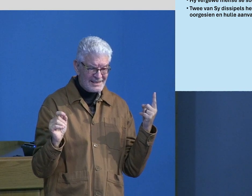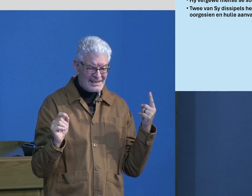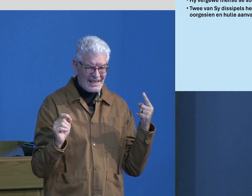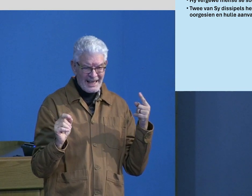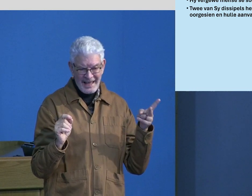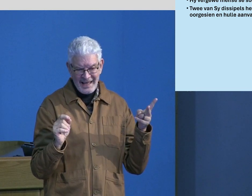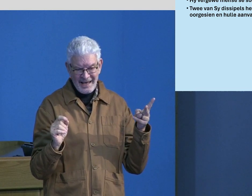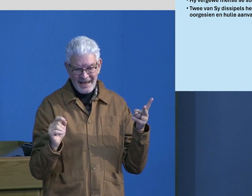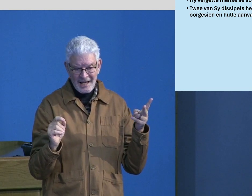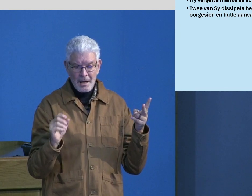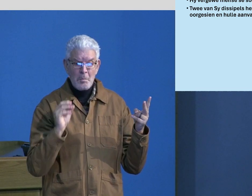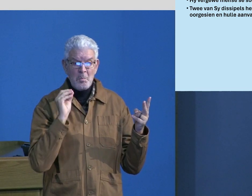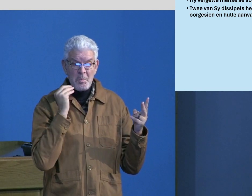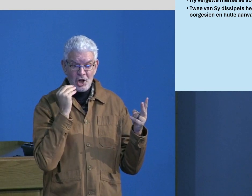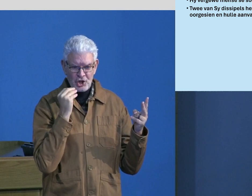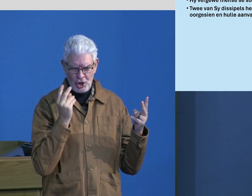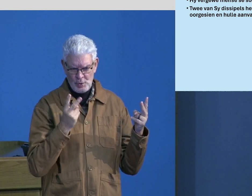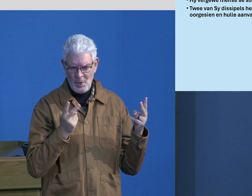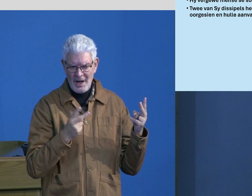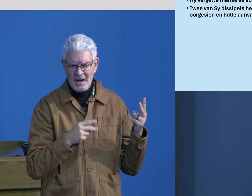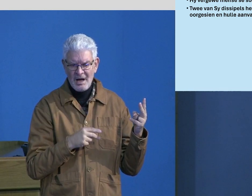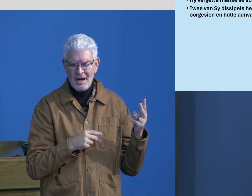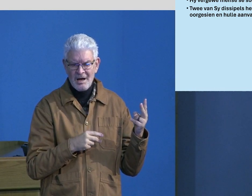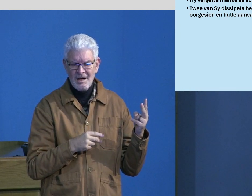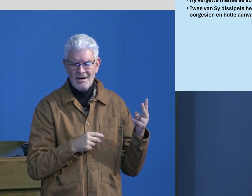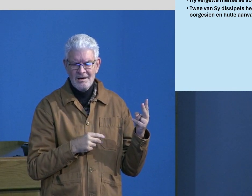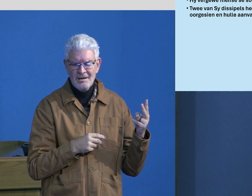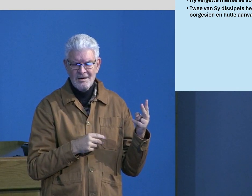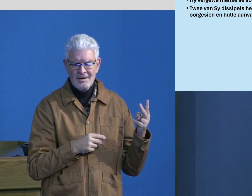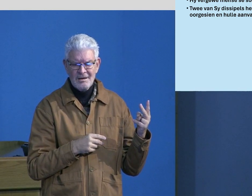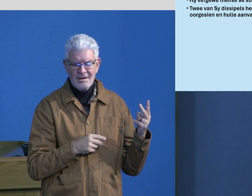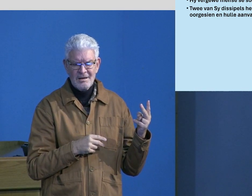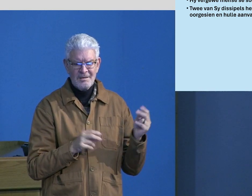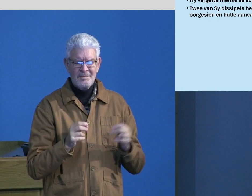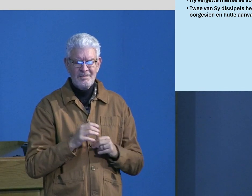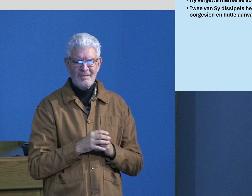Een was Thomas gewees en die ander een Petrus. Ja, hy het ook getwyfel.